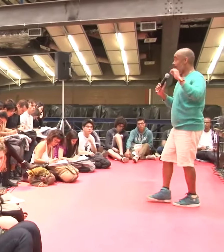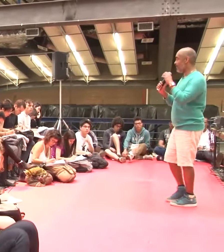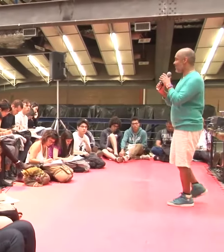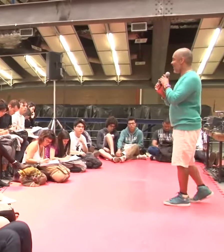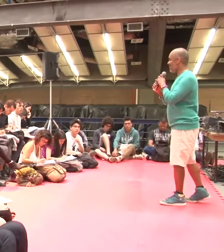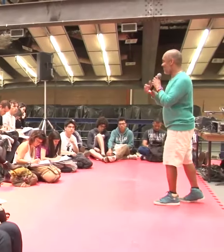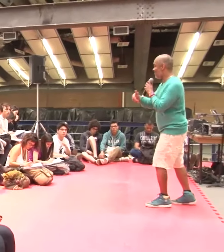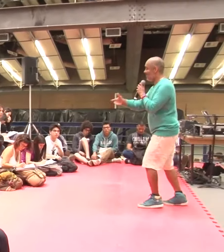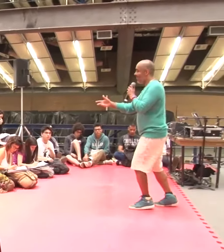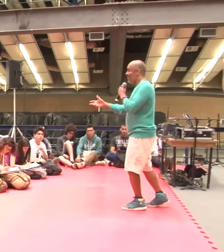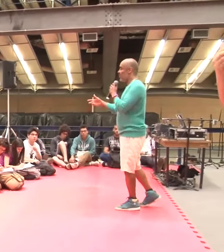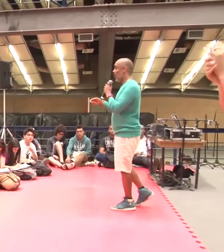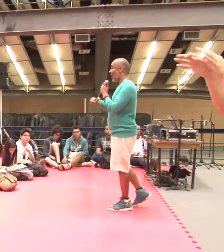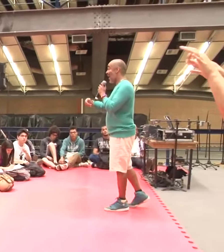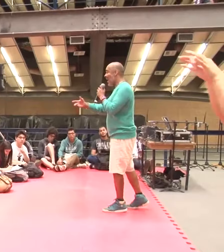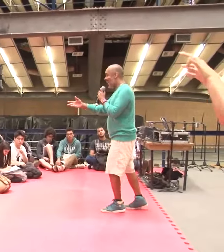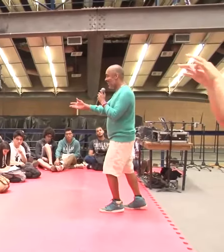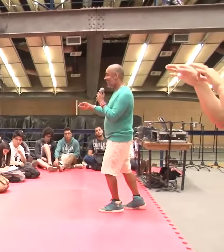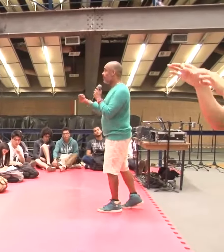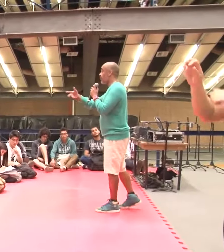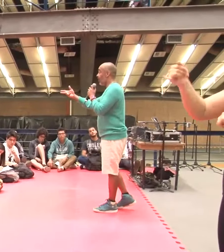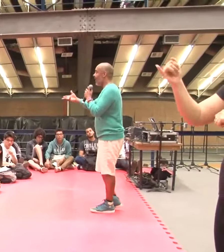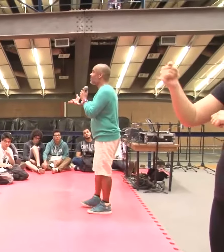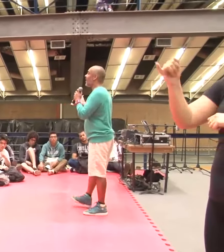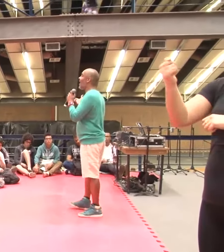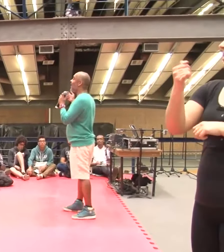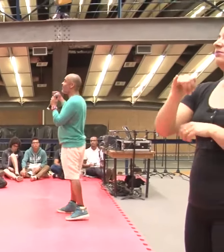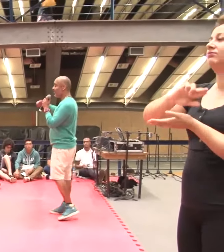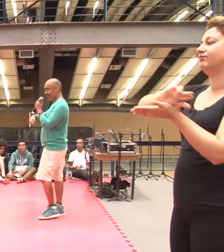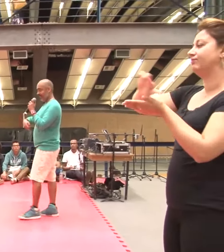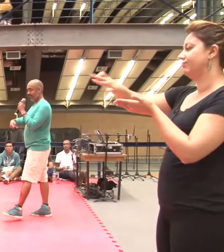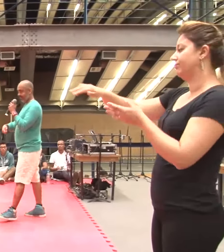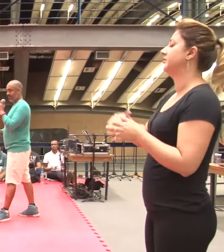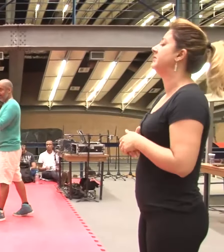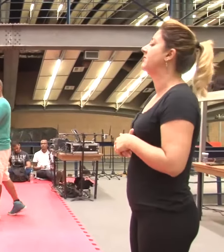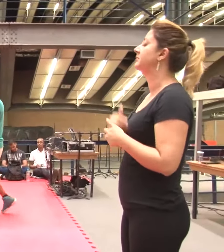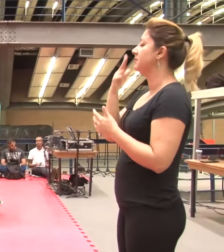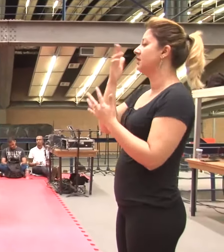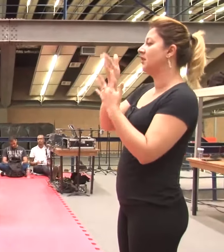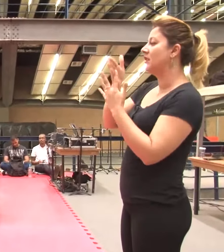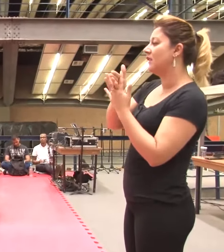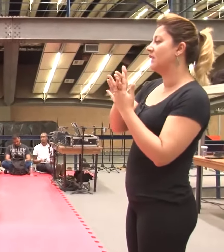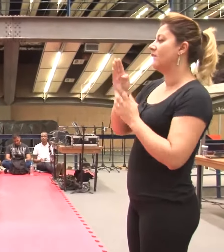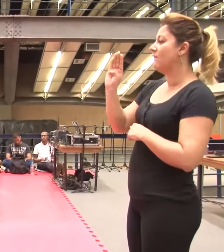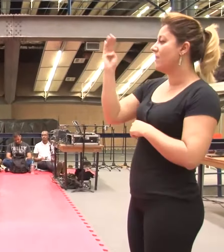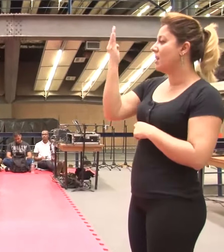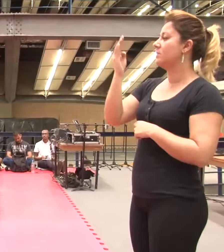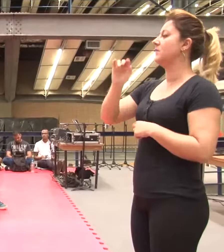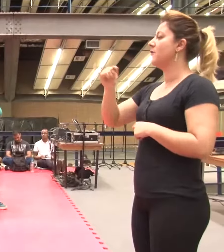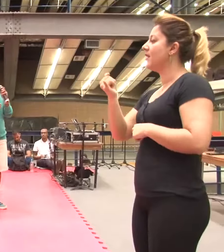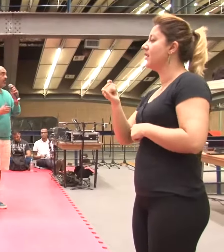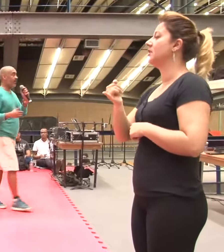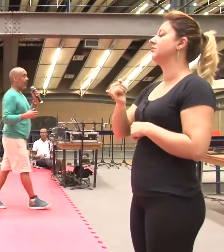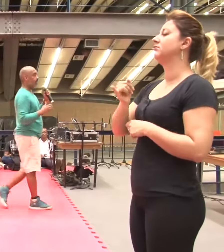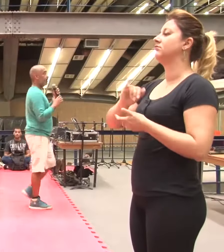elaboração, da capacidade de jogar, de trocar de lado, do que o seu